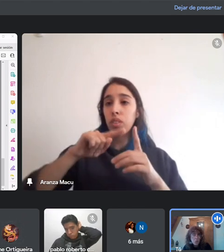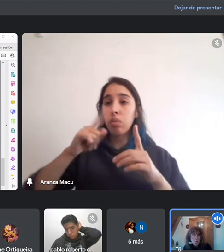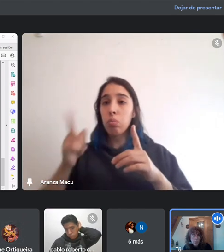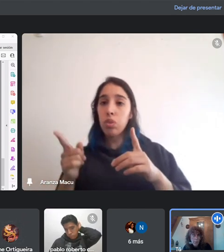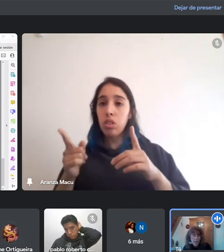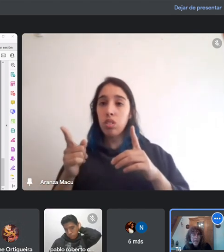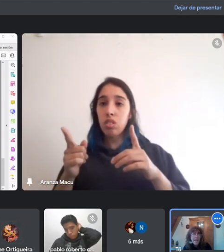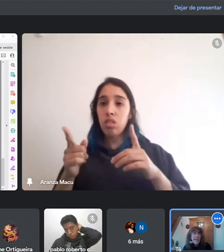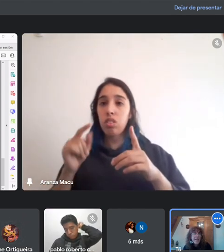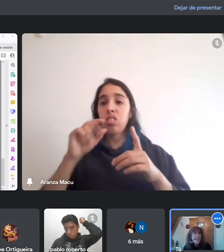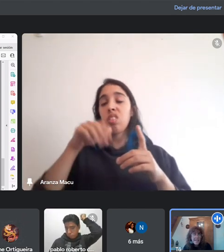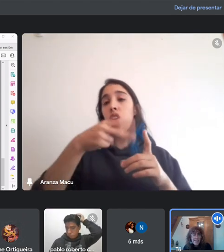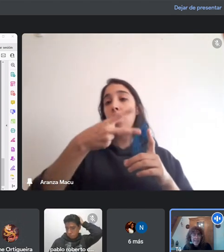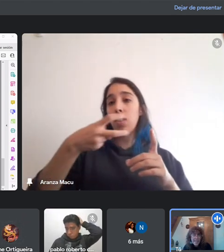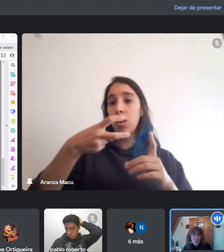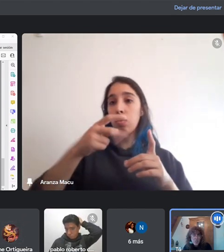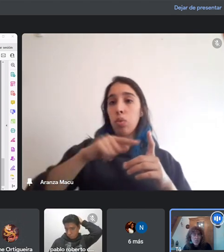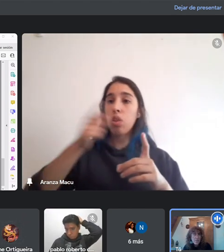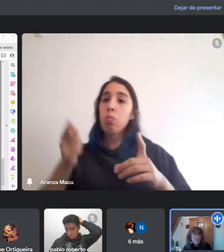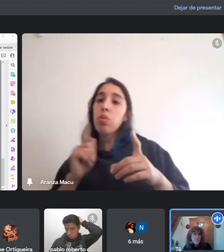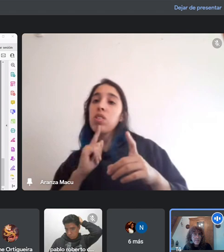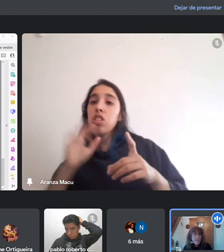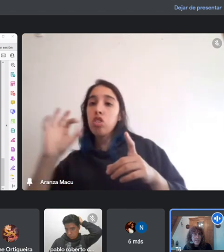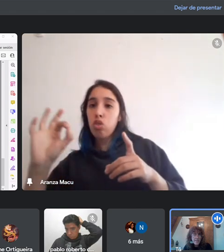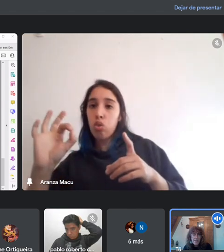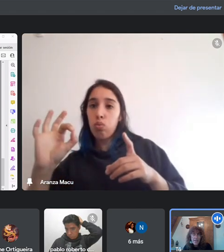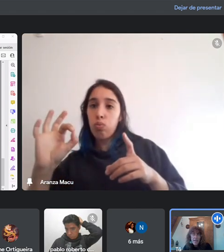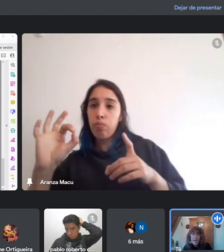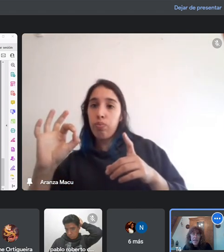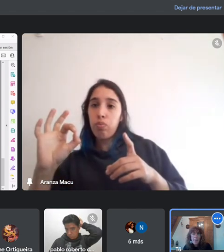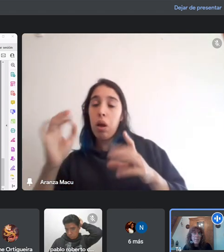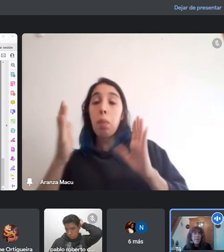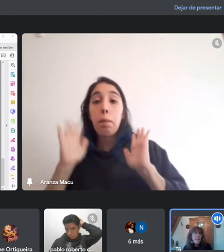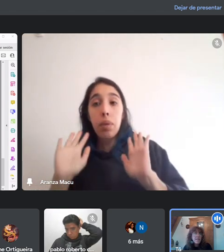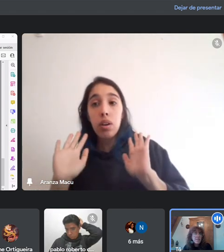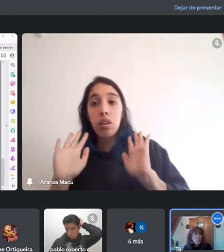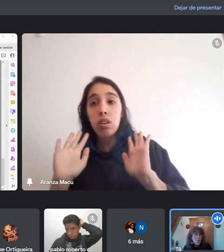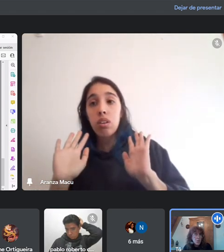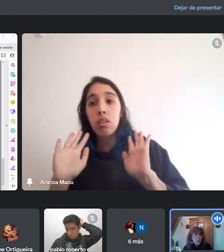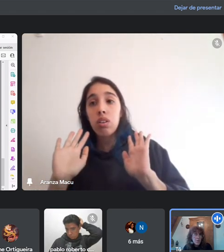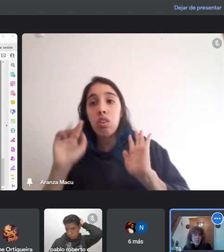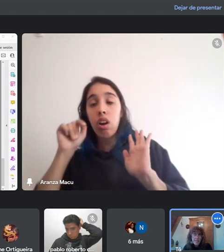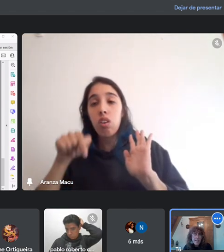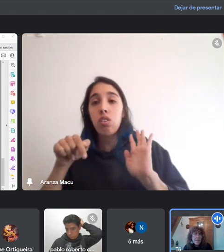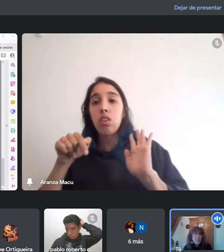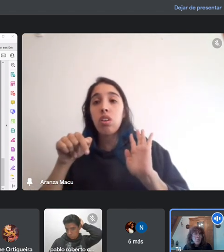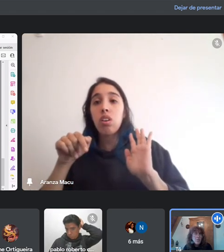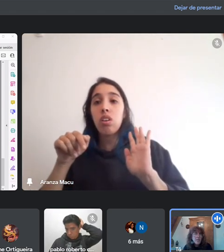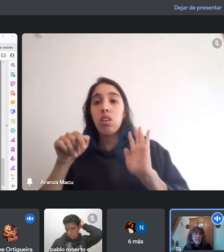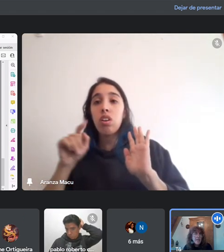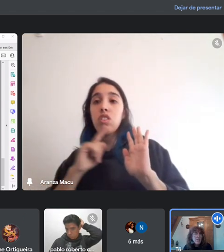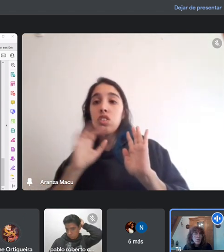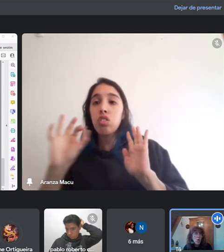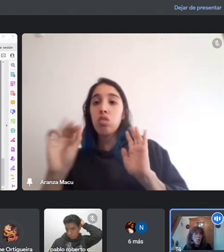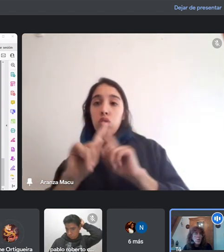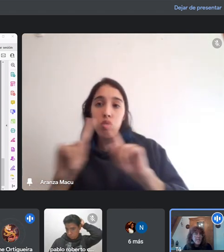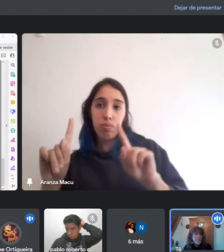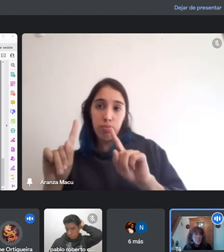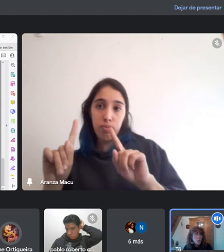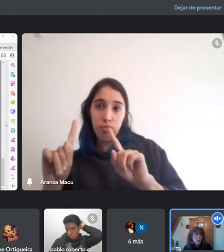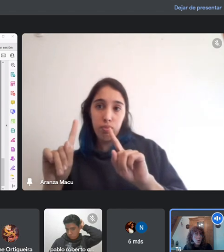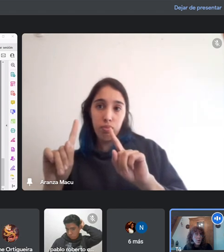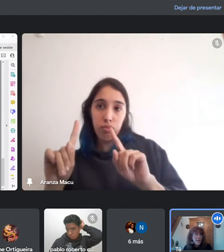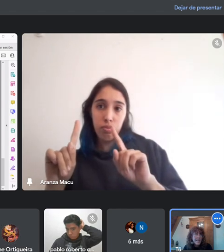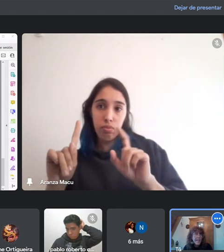to. En este caso, ¿sí? En vez de to, tenemos... In order